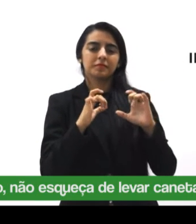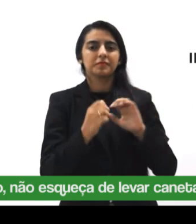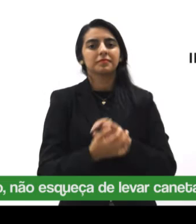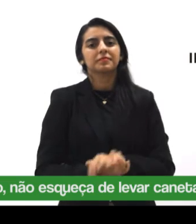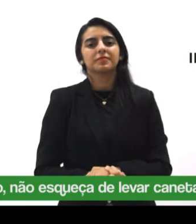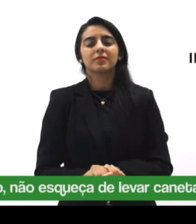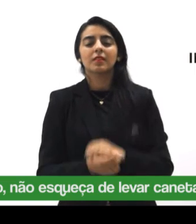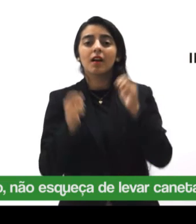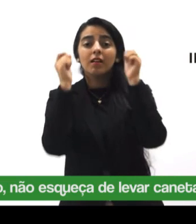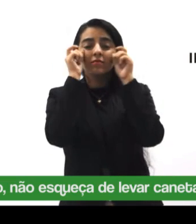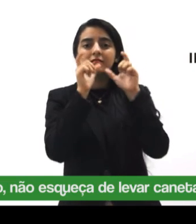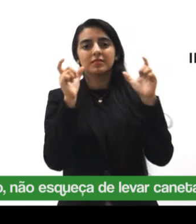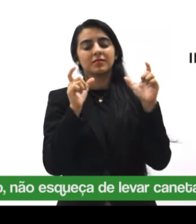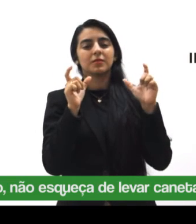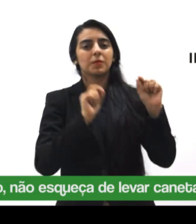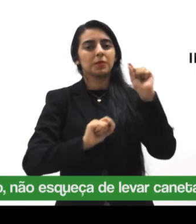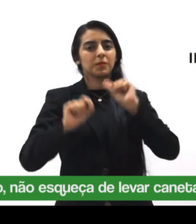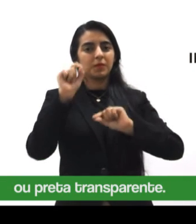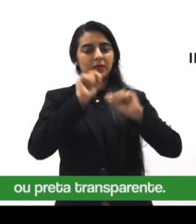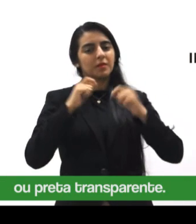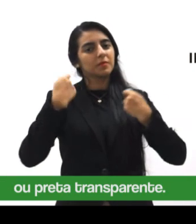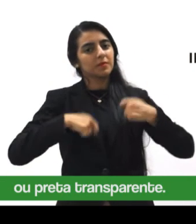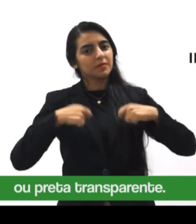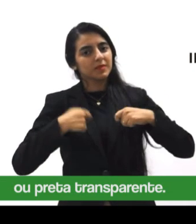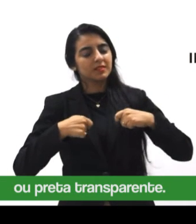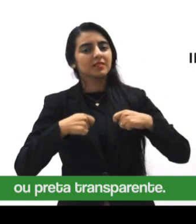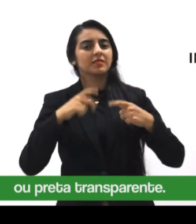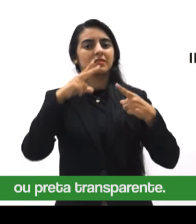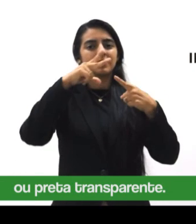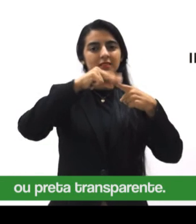esqueça de levar caneta azul ou preta transparente.